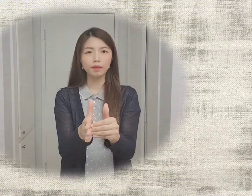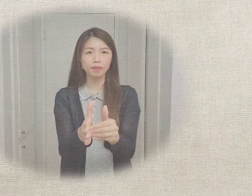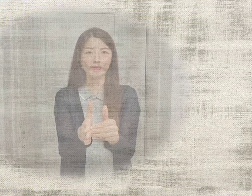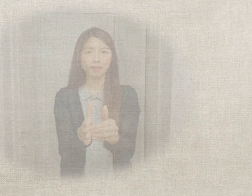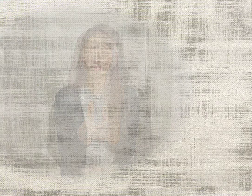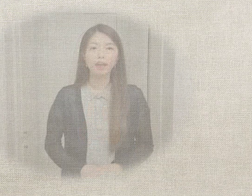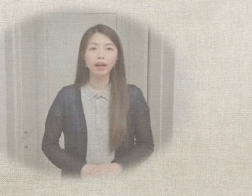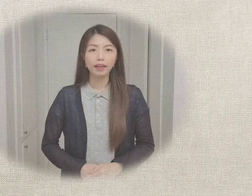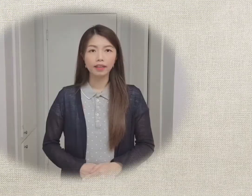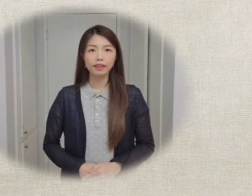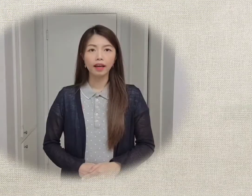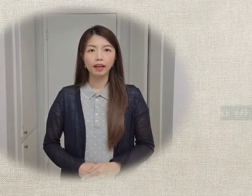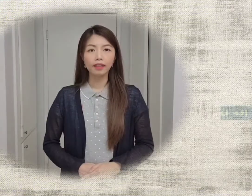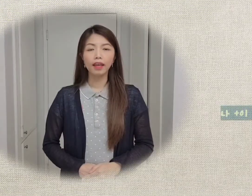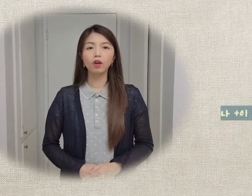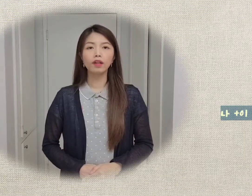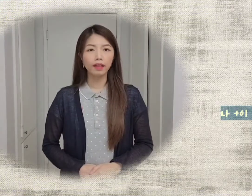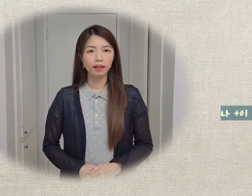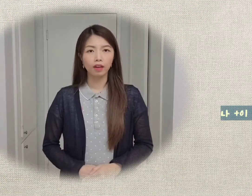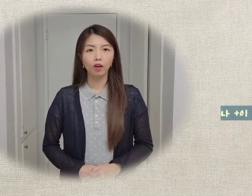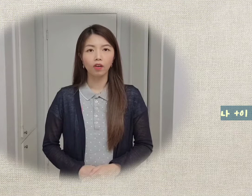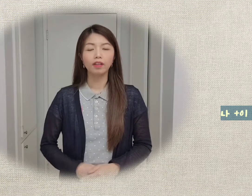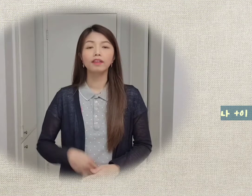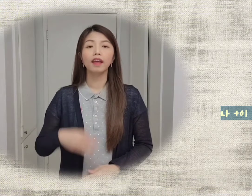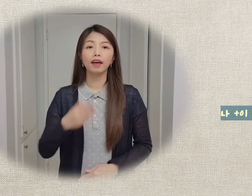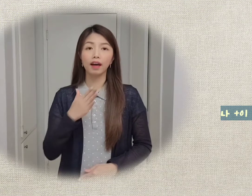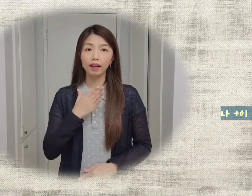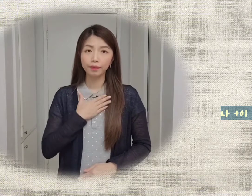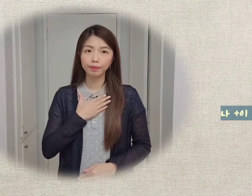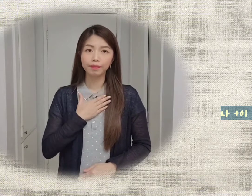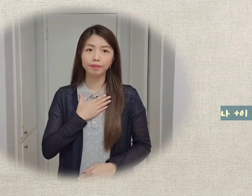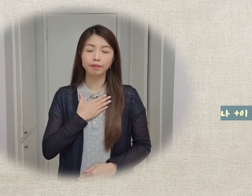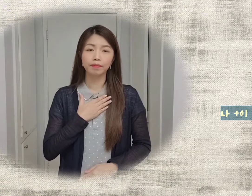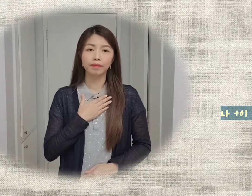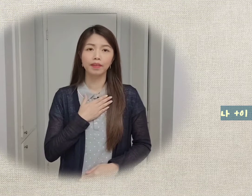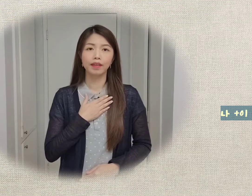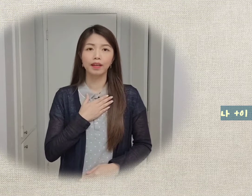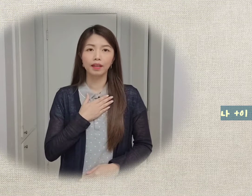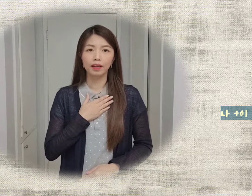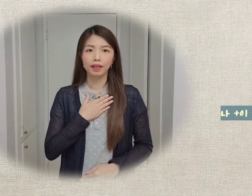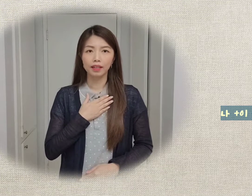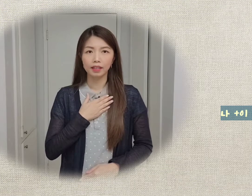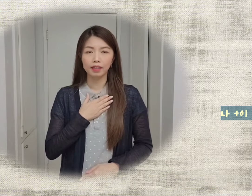표현해 주시면 됩니다. 내가 이 땅에 태어나 사는 것. 내가